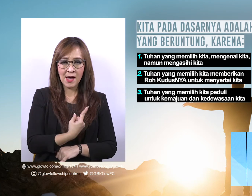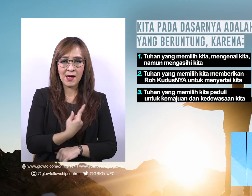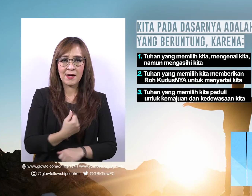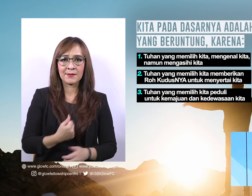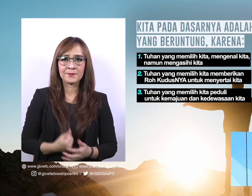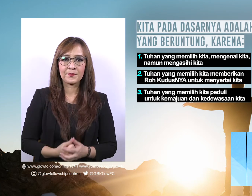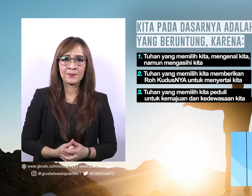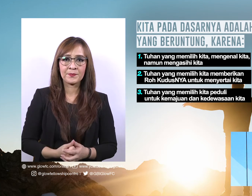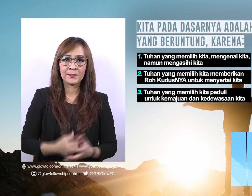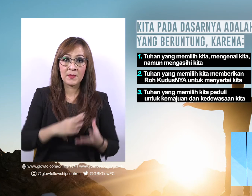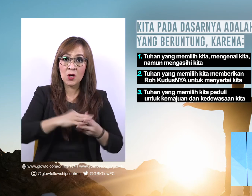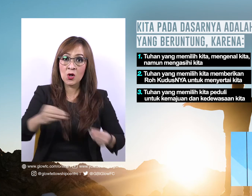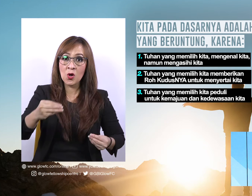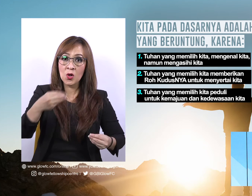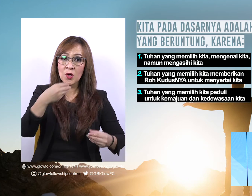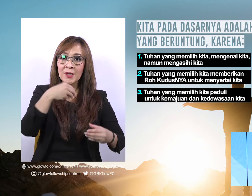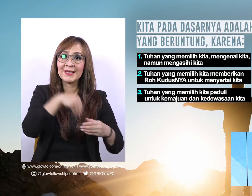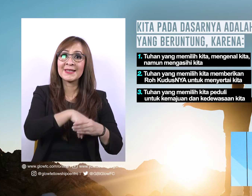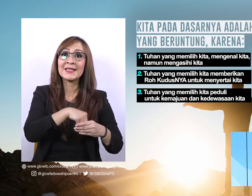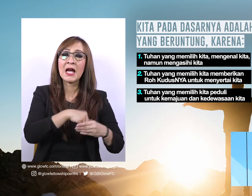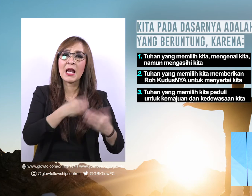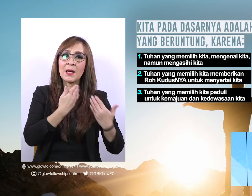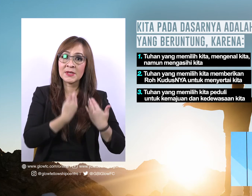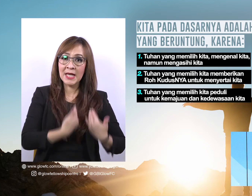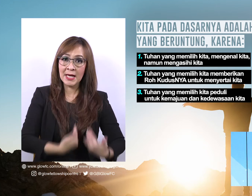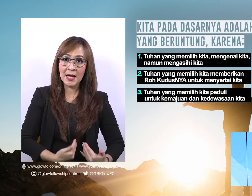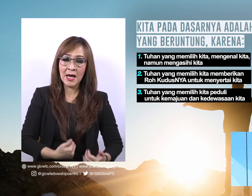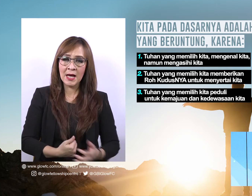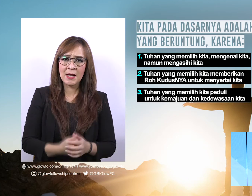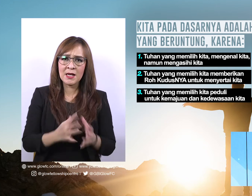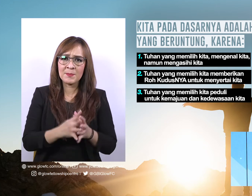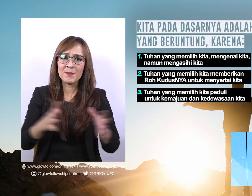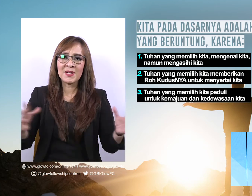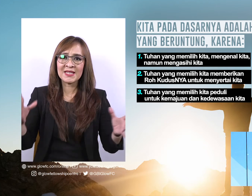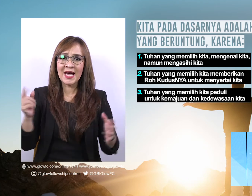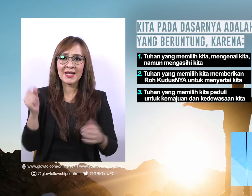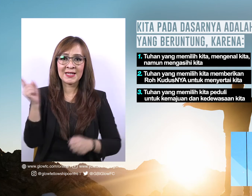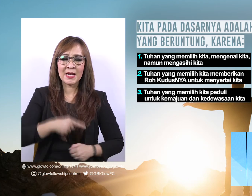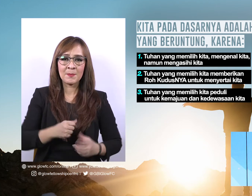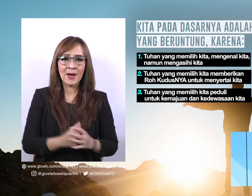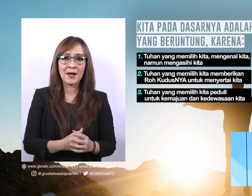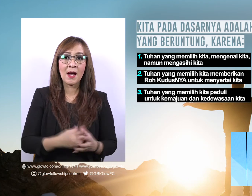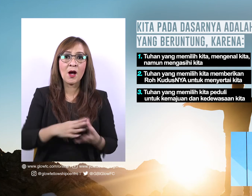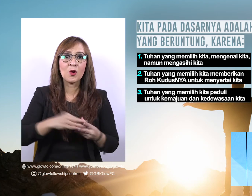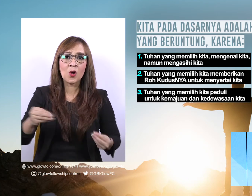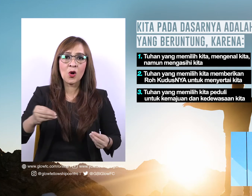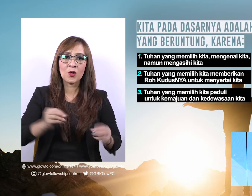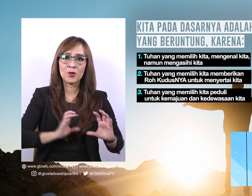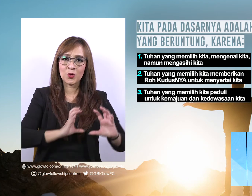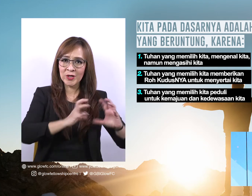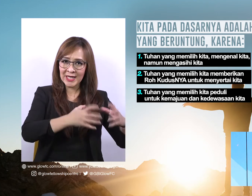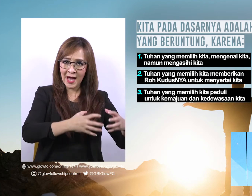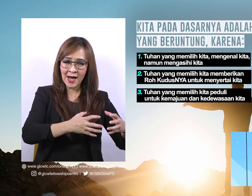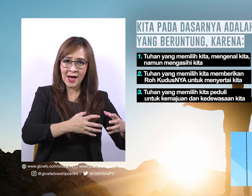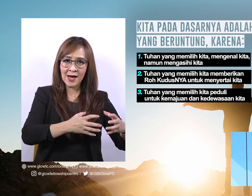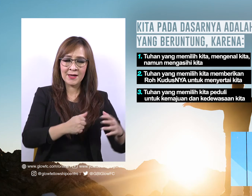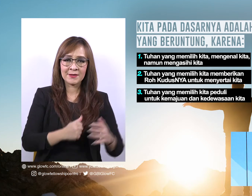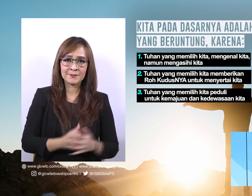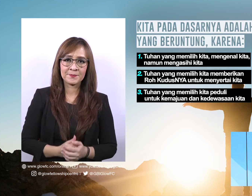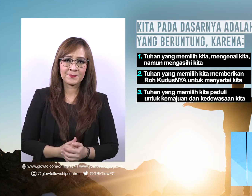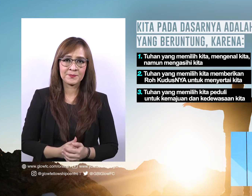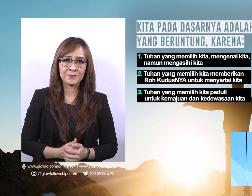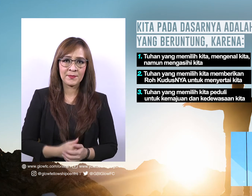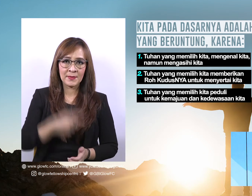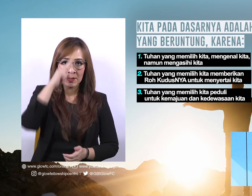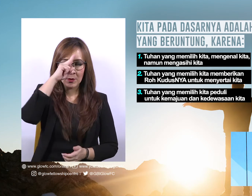kita dapat berkata roh yang di dalam saya lebih besar rupiah alam dunia ini karo yang membangkitkan Kristus dari antara orang mati ada di dalam saya untuk membimbing